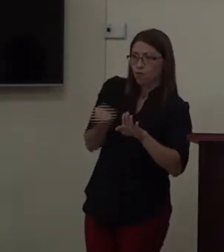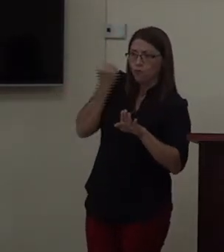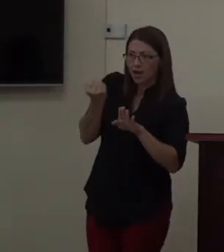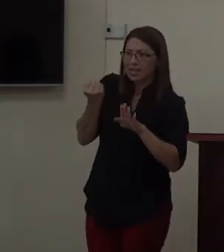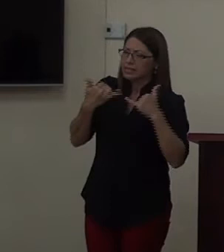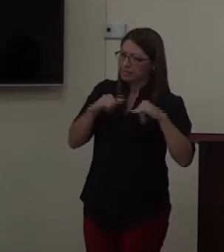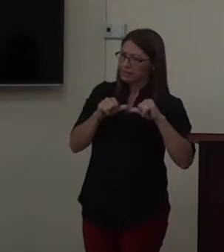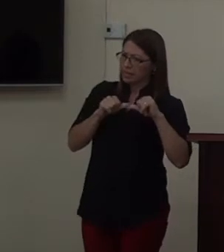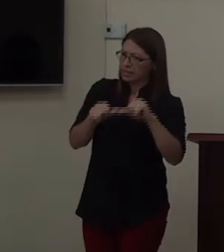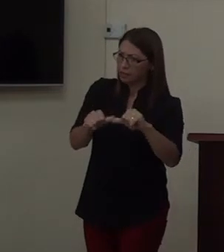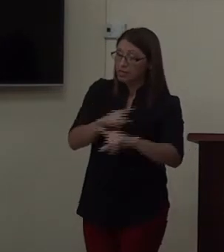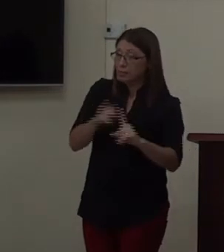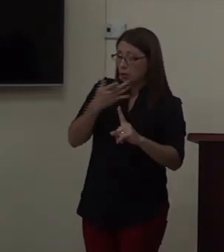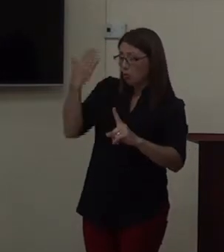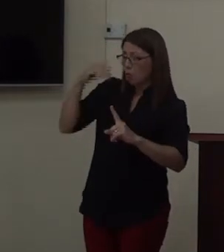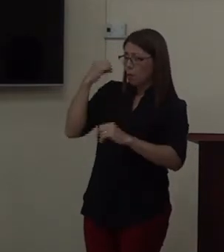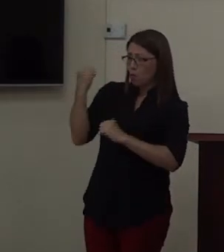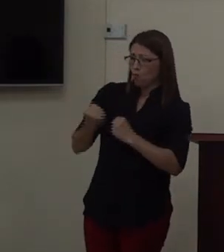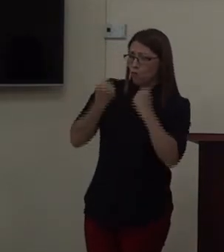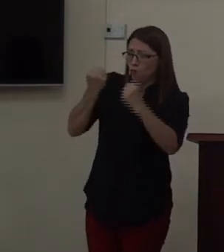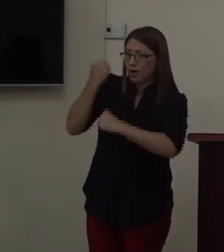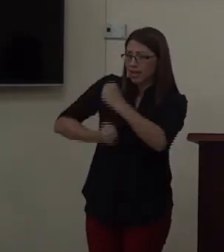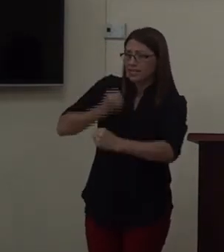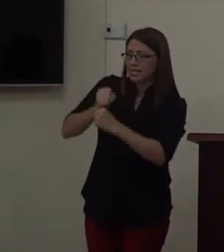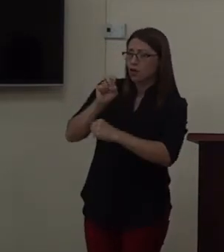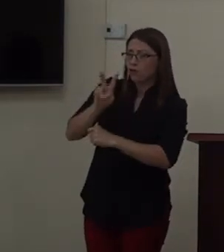presente, pero digamos, fue muy fuerte en el siglo XX,